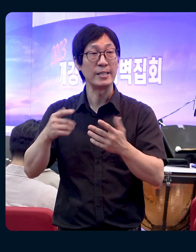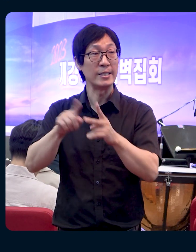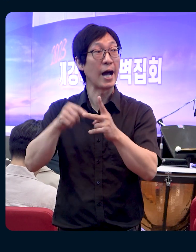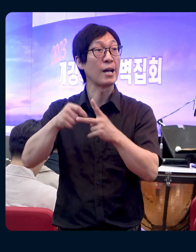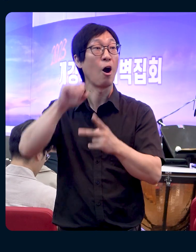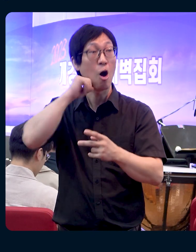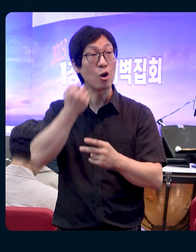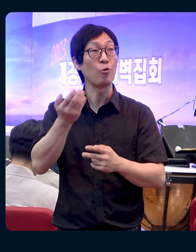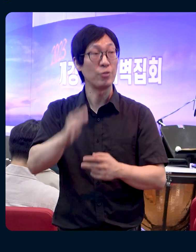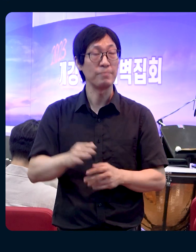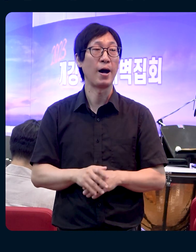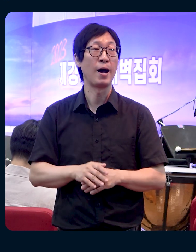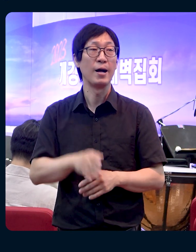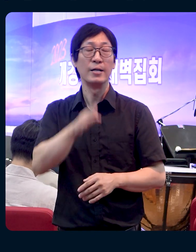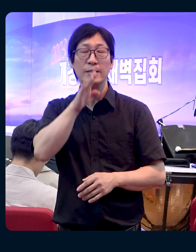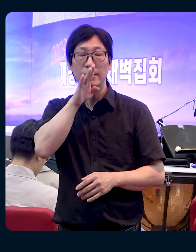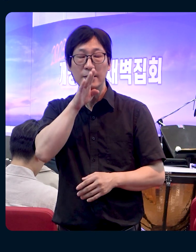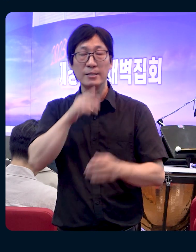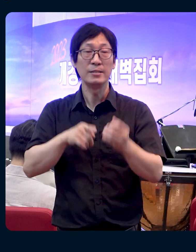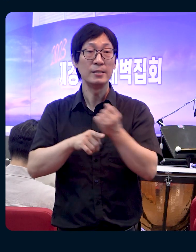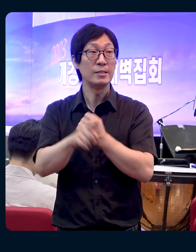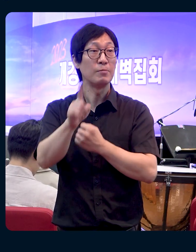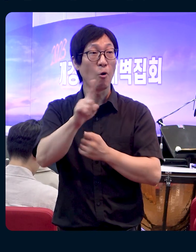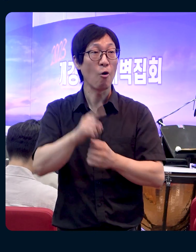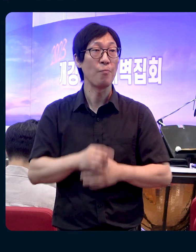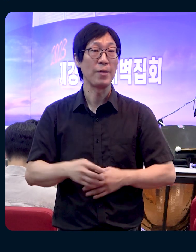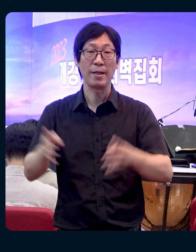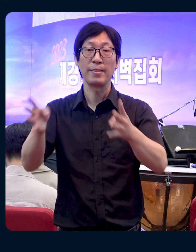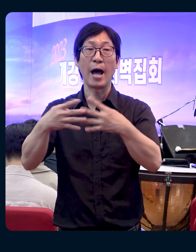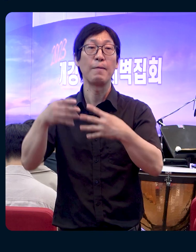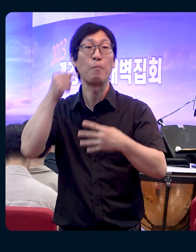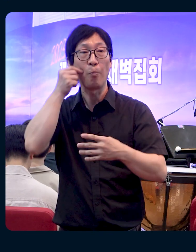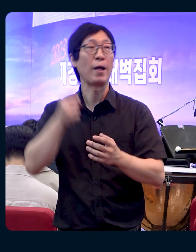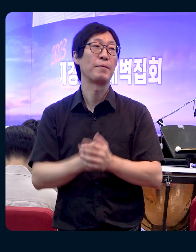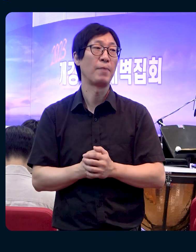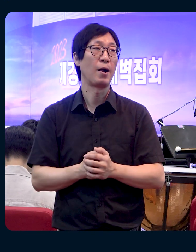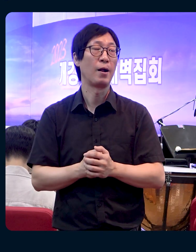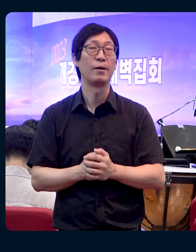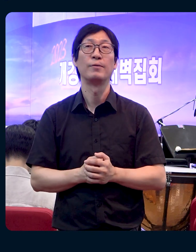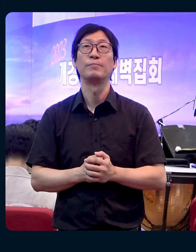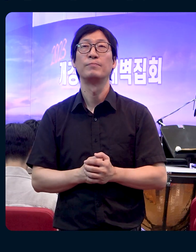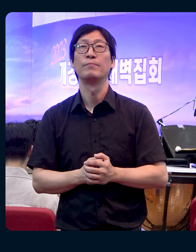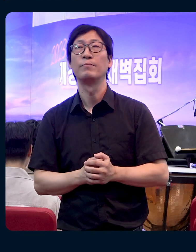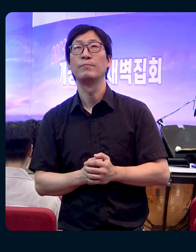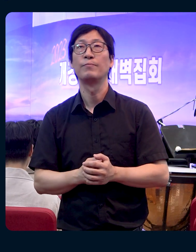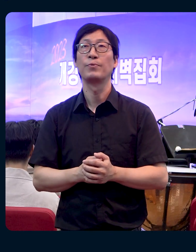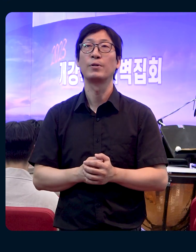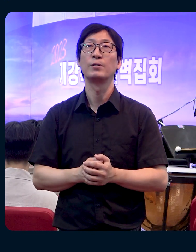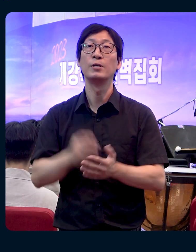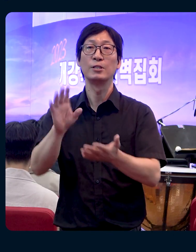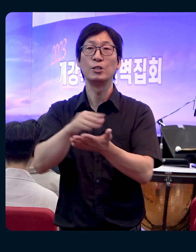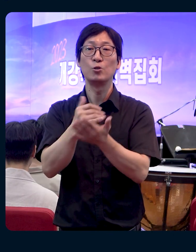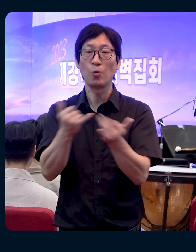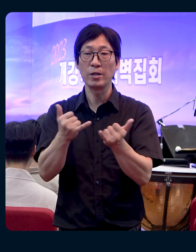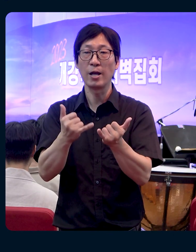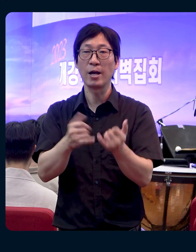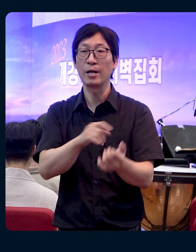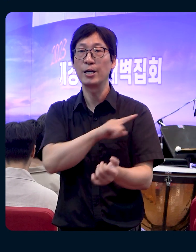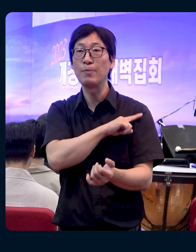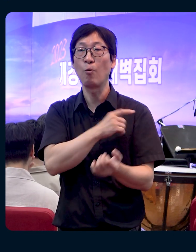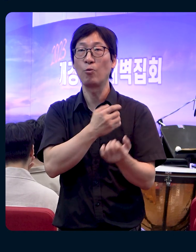신실하다고 하는 것은요, 타협할 수 있는 가치가 아니에요. 어떤 스타일이든 간에 그건 분명해야 한다. 그건 그리스도인의 아주 본질적인